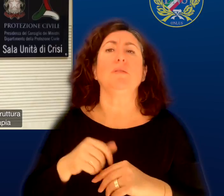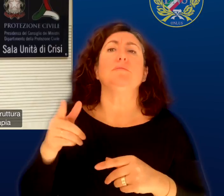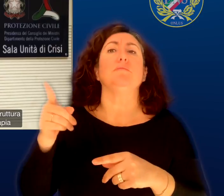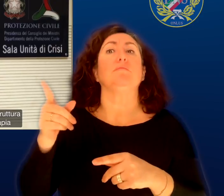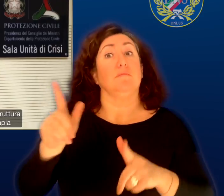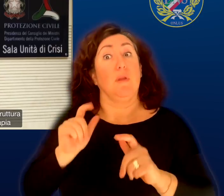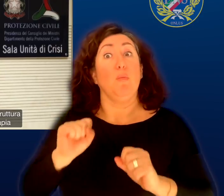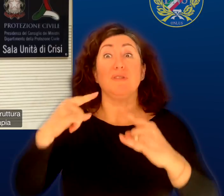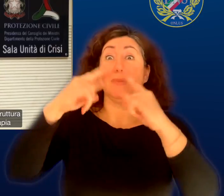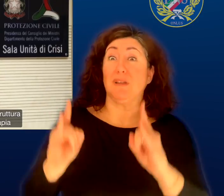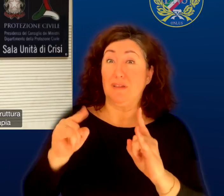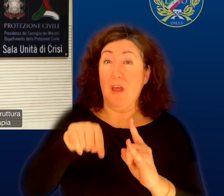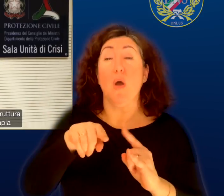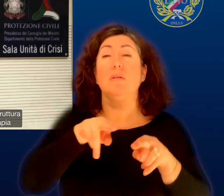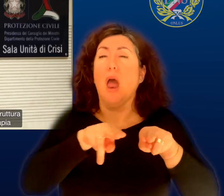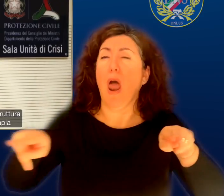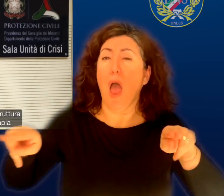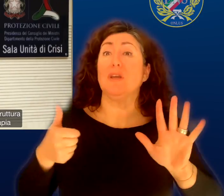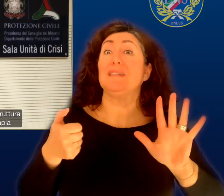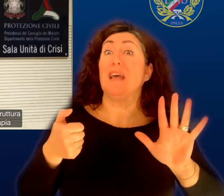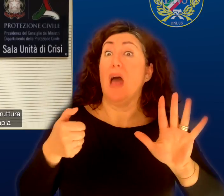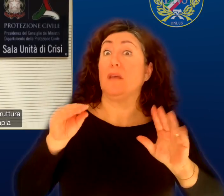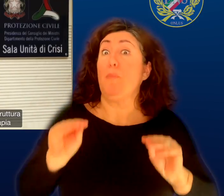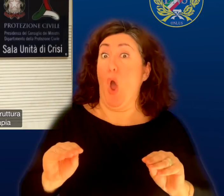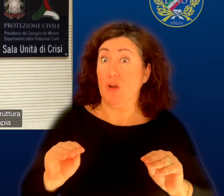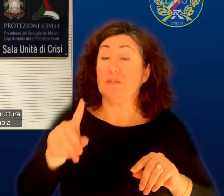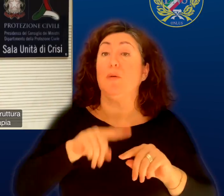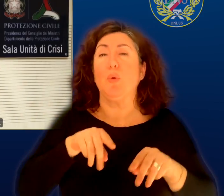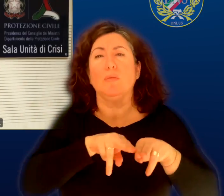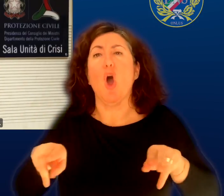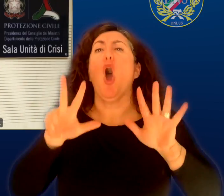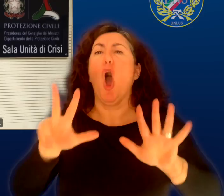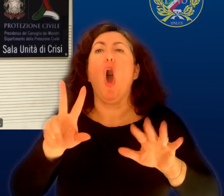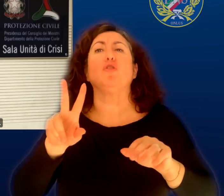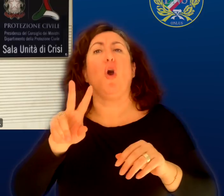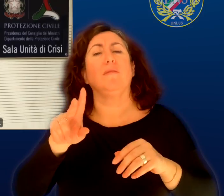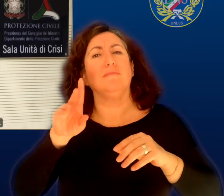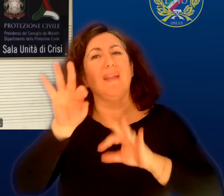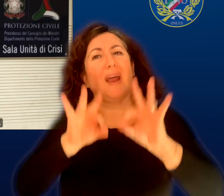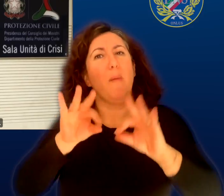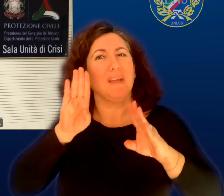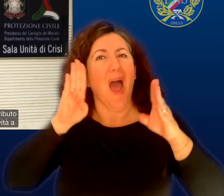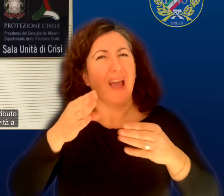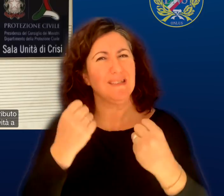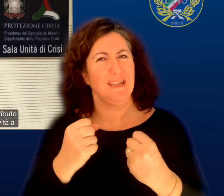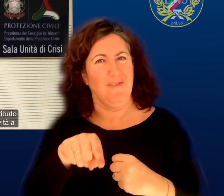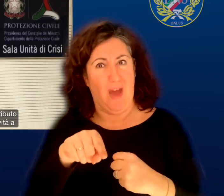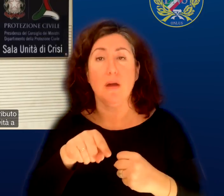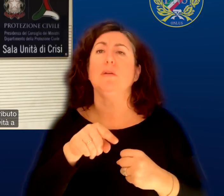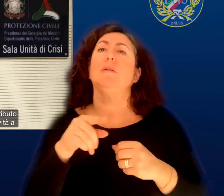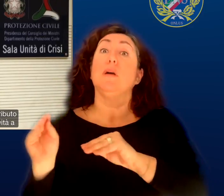'ulteriore struttura campale con 60 posti letto e 8 di terapia intensiva nella provincia di Crema.